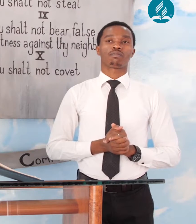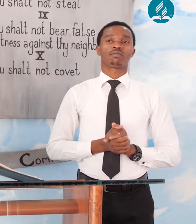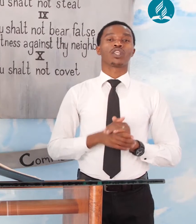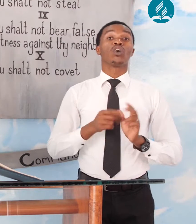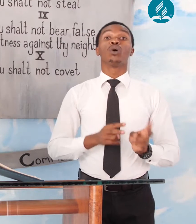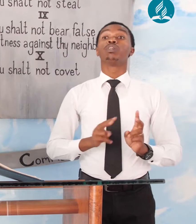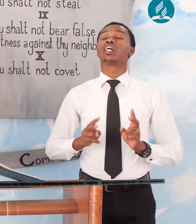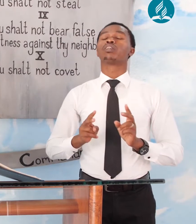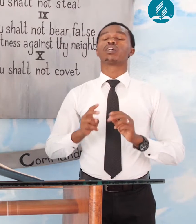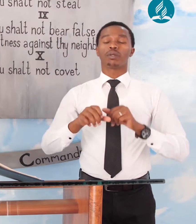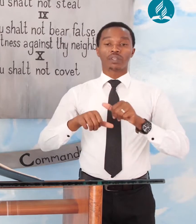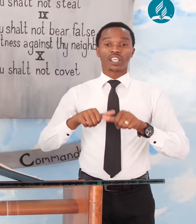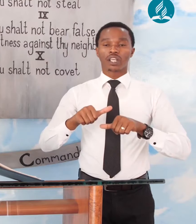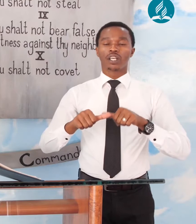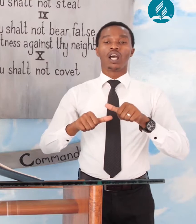Ubusonga nk'uko mubizi